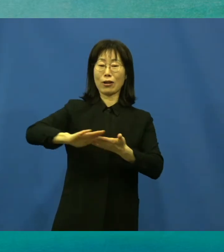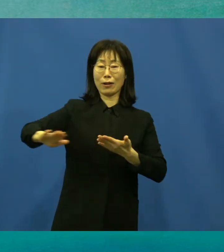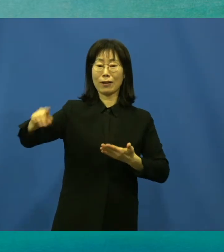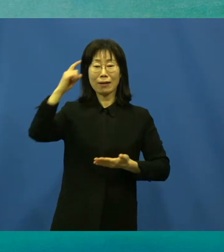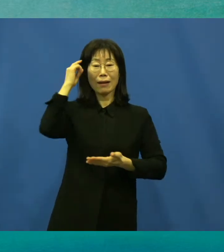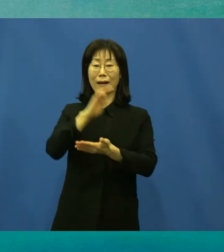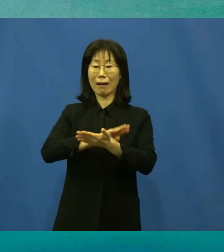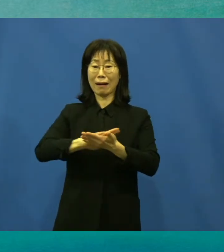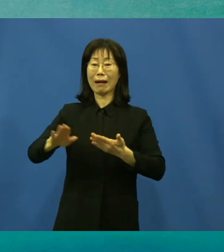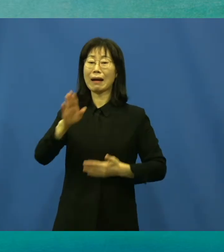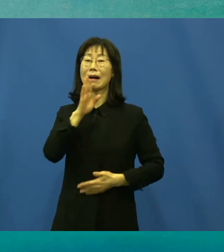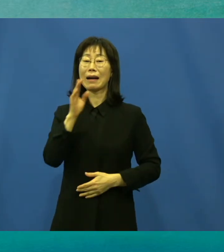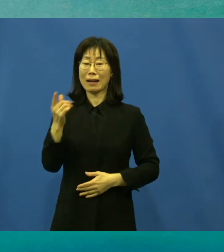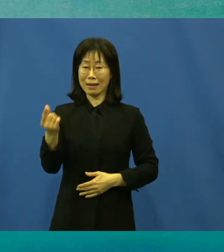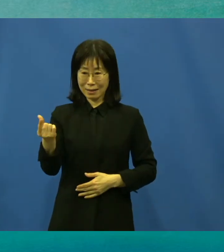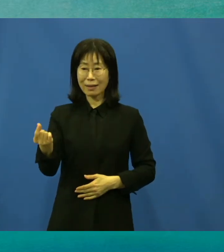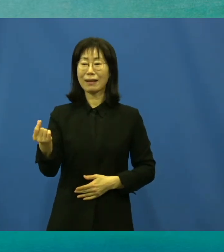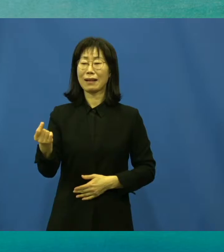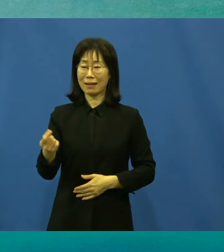속이 시원하다.